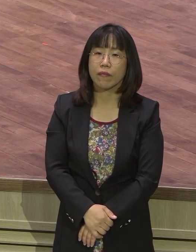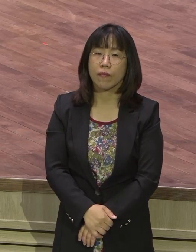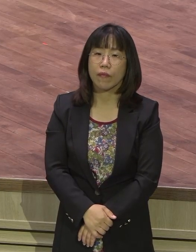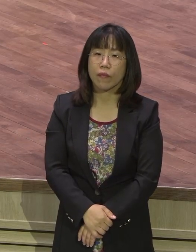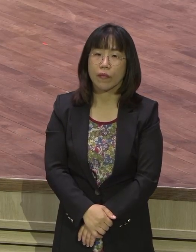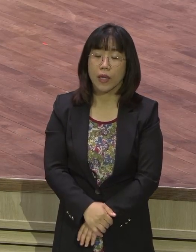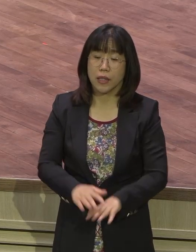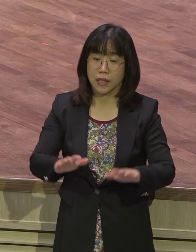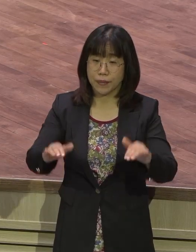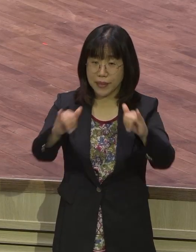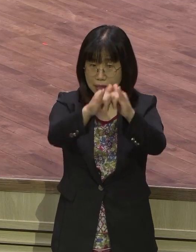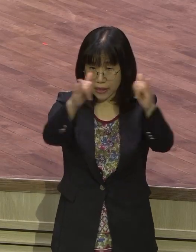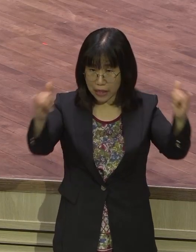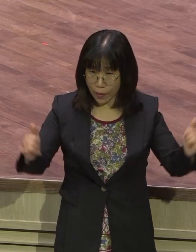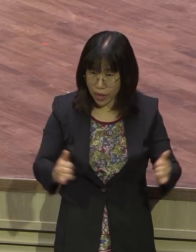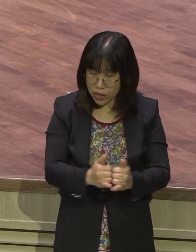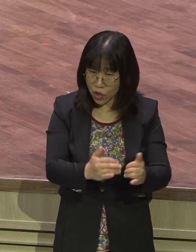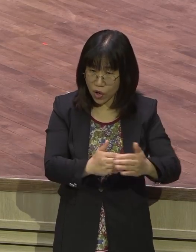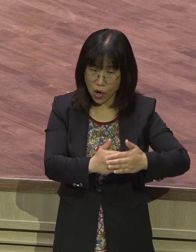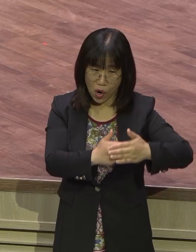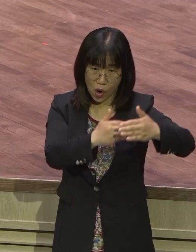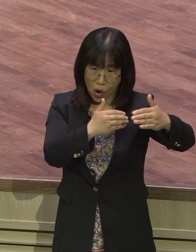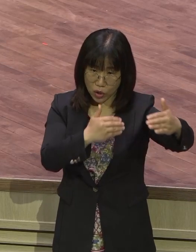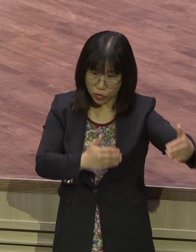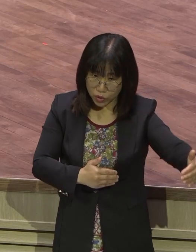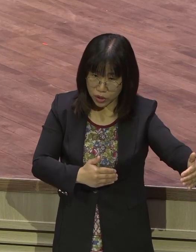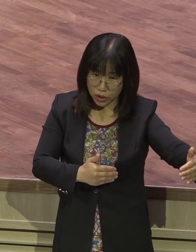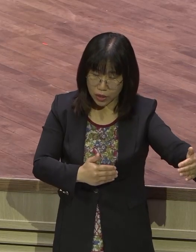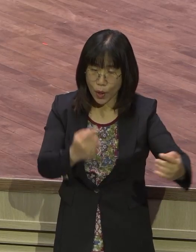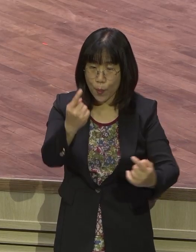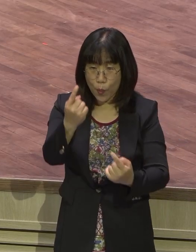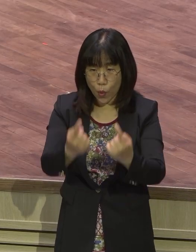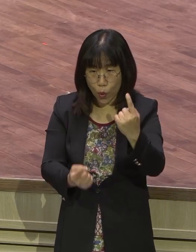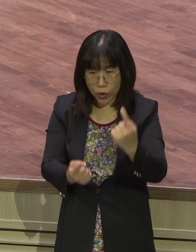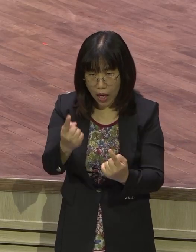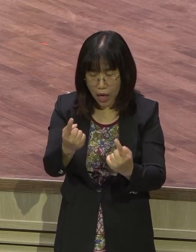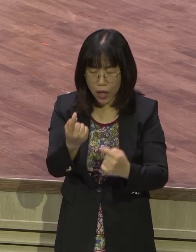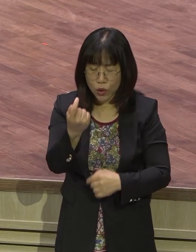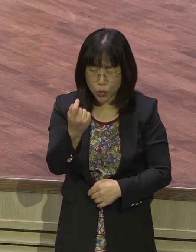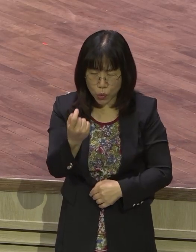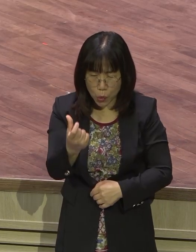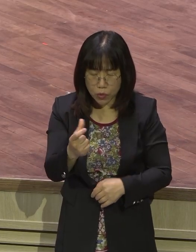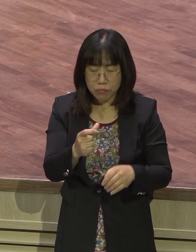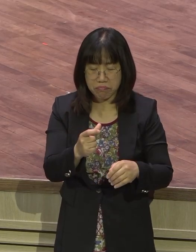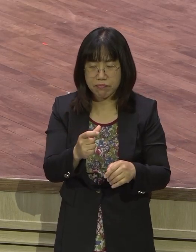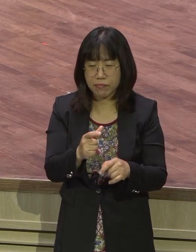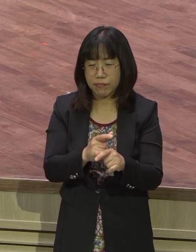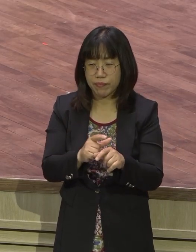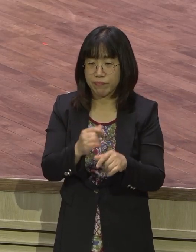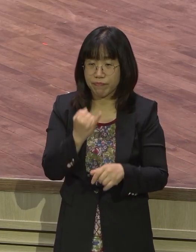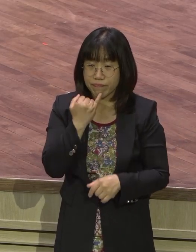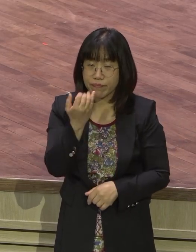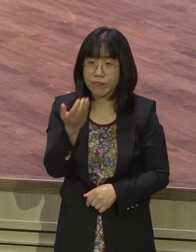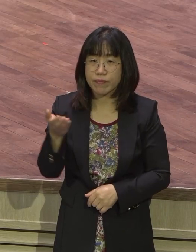사회적 거리두기보다는 그때보다는 좀 그래도 좀 나아졌는데